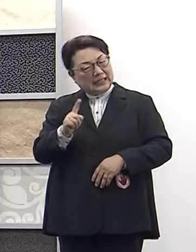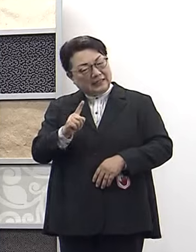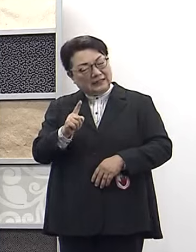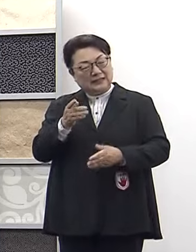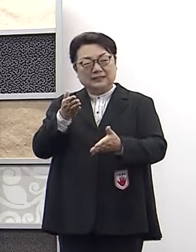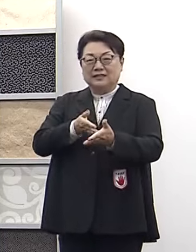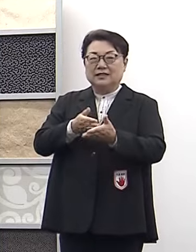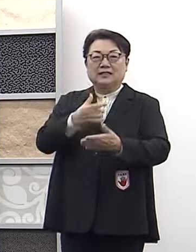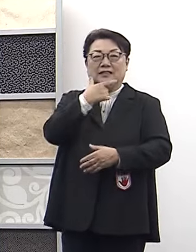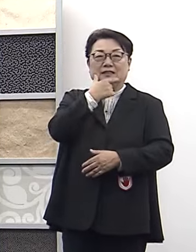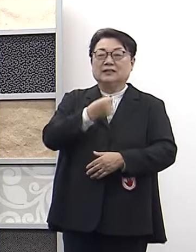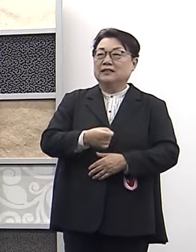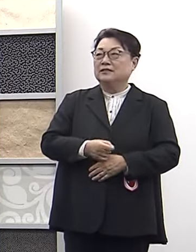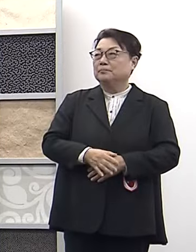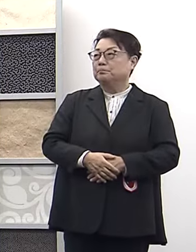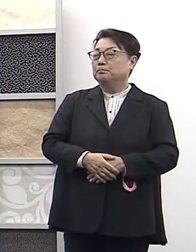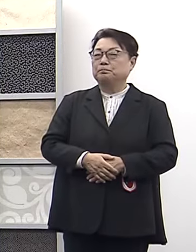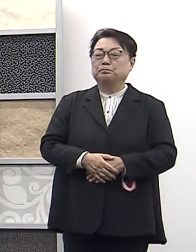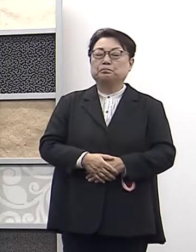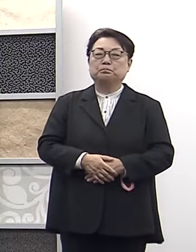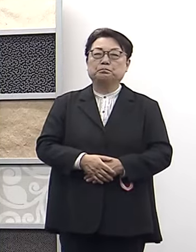ください。 要因ですか。 はい、